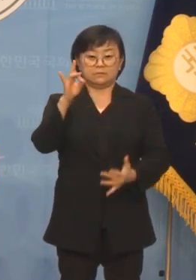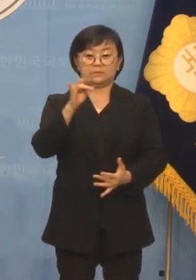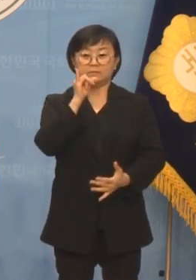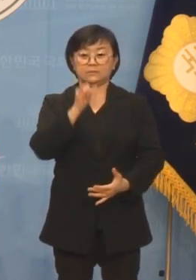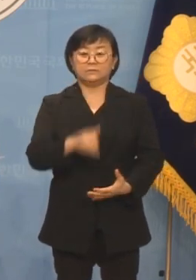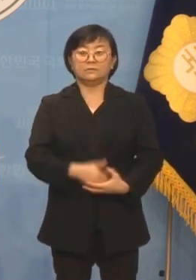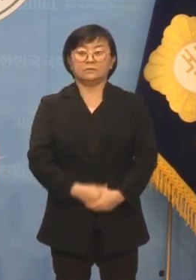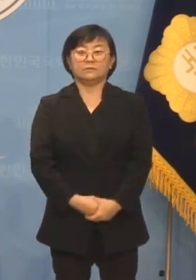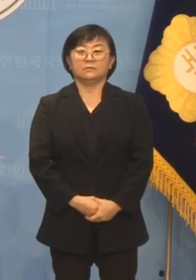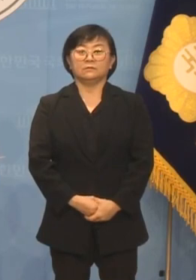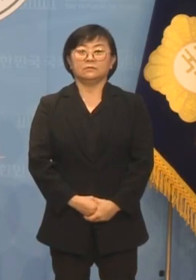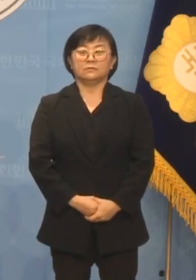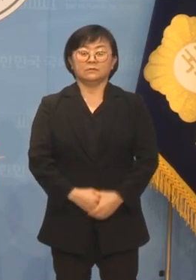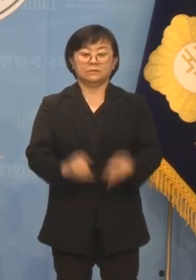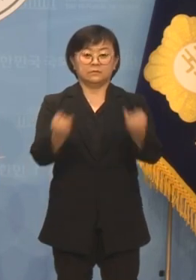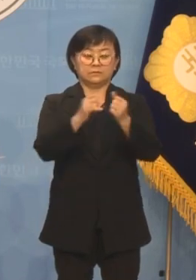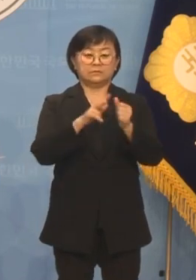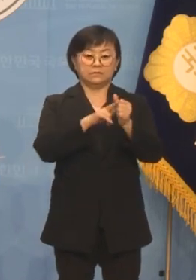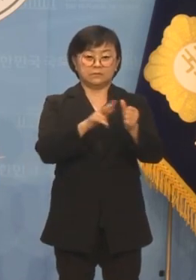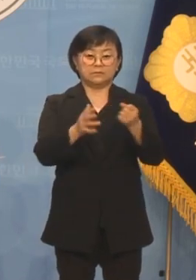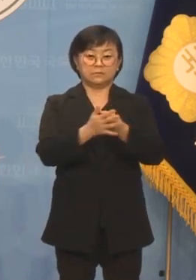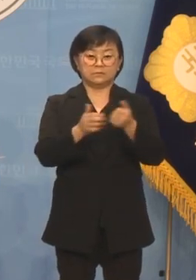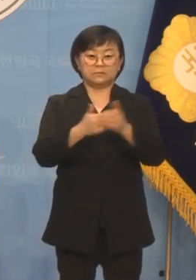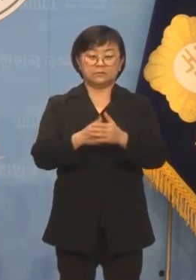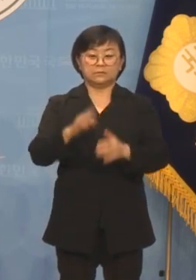추천했습니다. 여성 후보